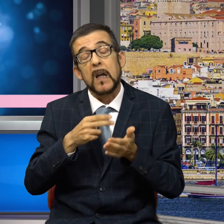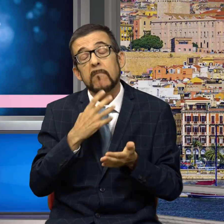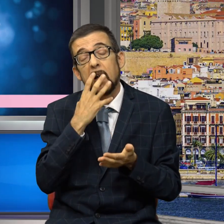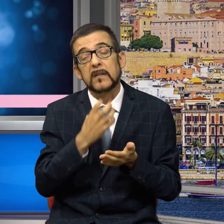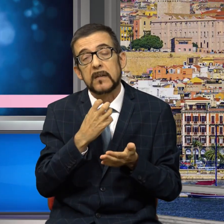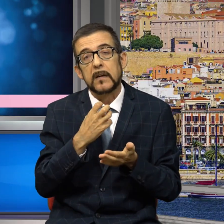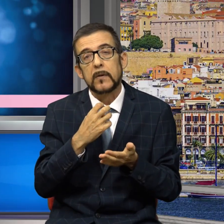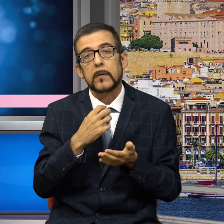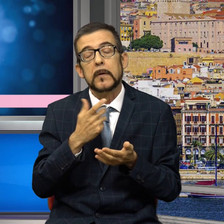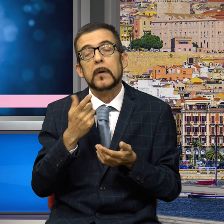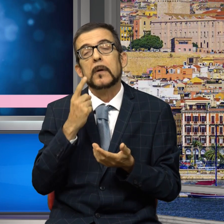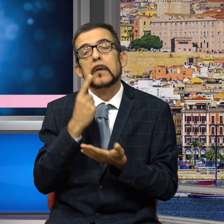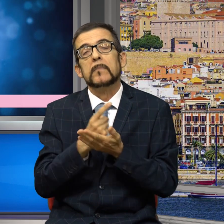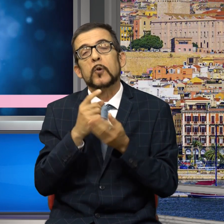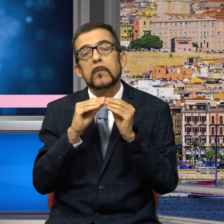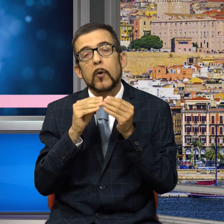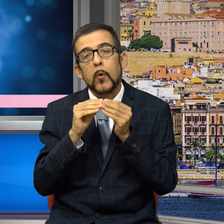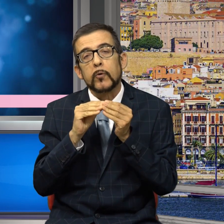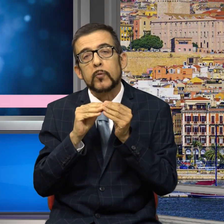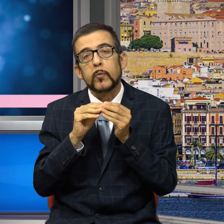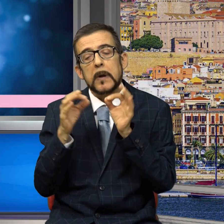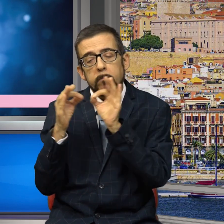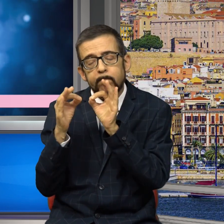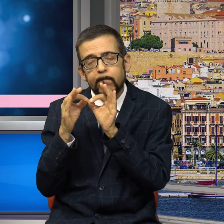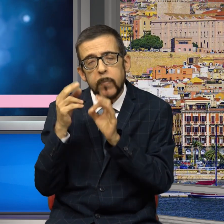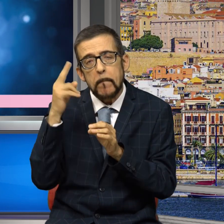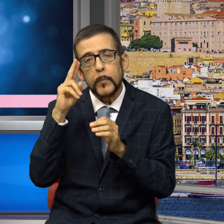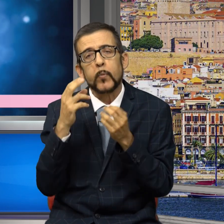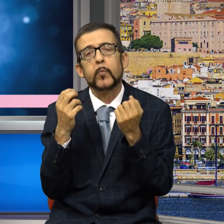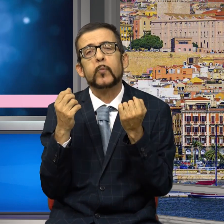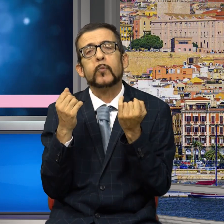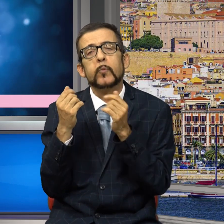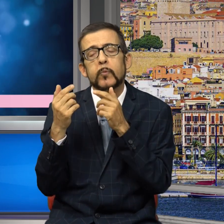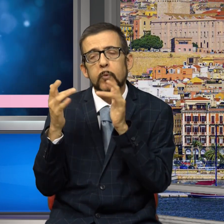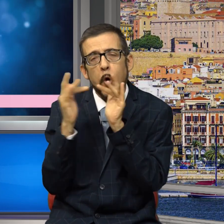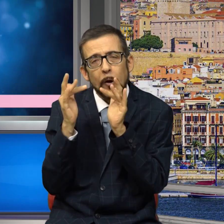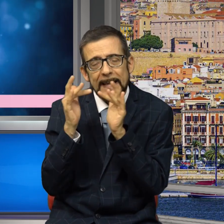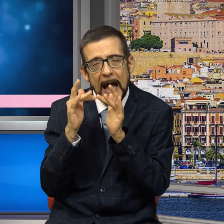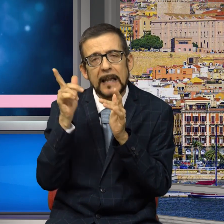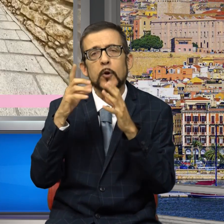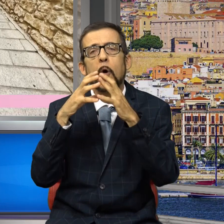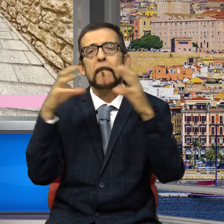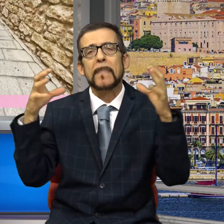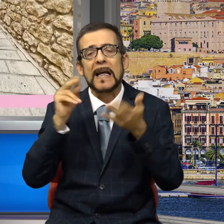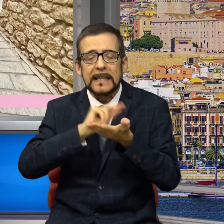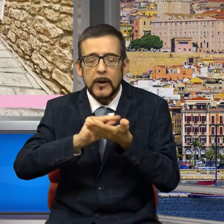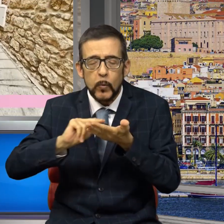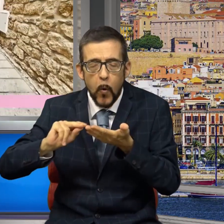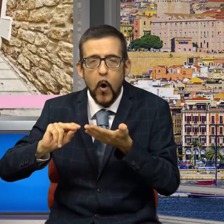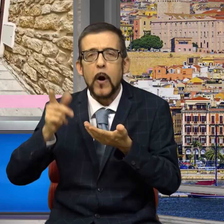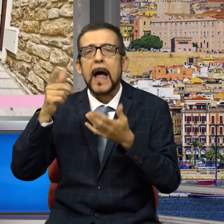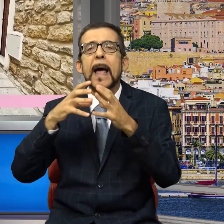necessario ed opportuno costruire un rapporto più stretto tra il sistema scolastico e quello delle imprese, per cercare di offrire